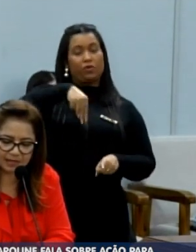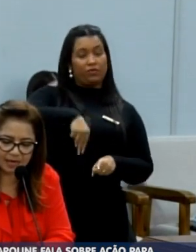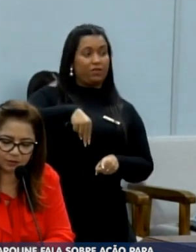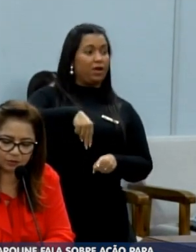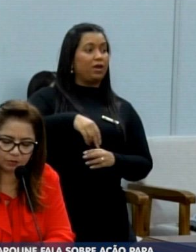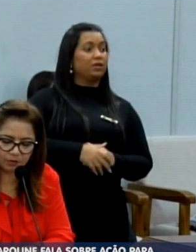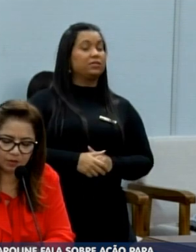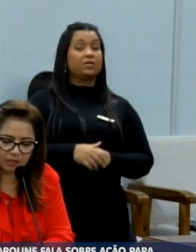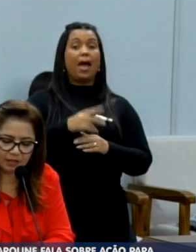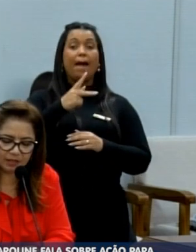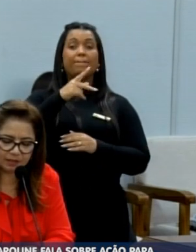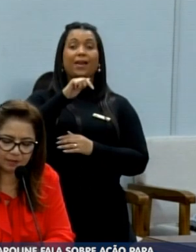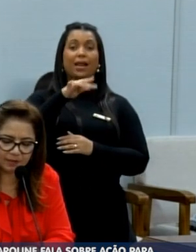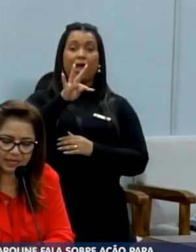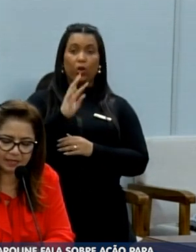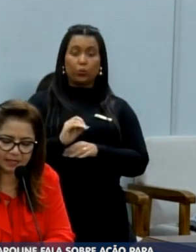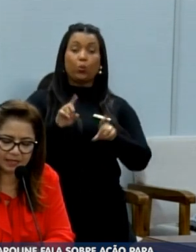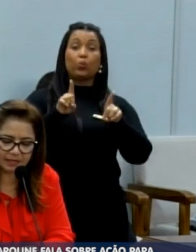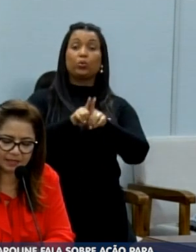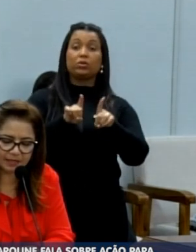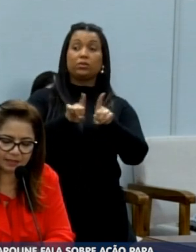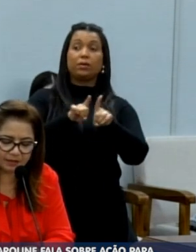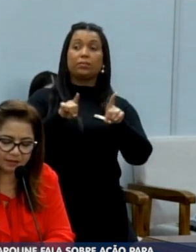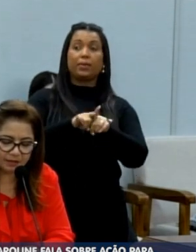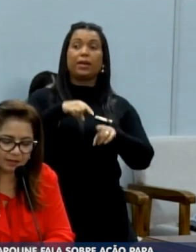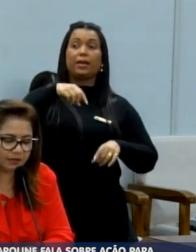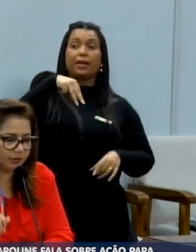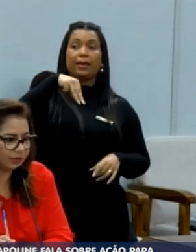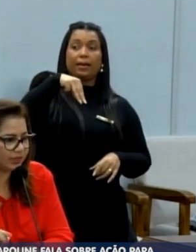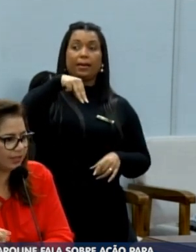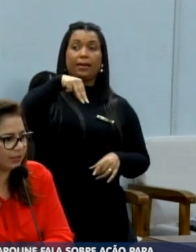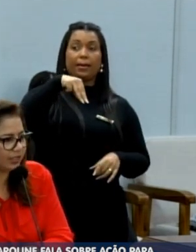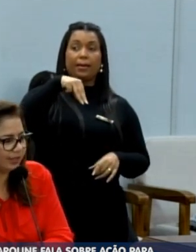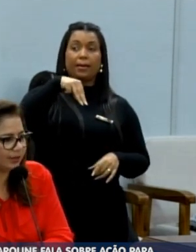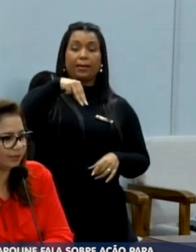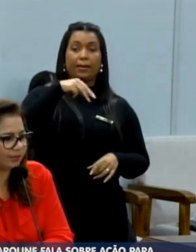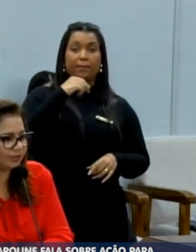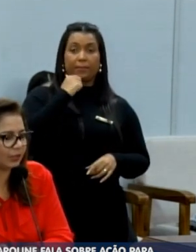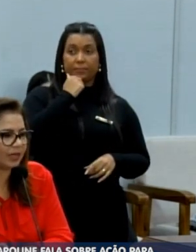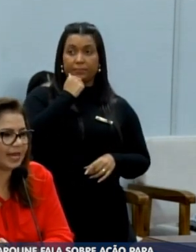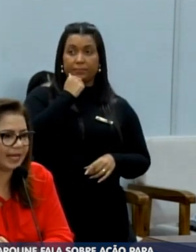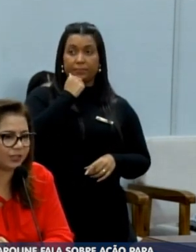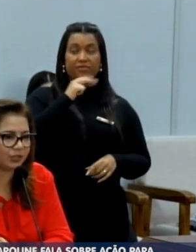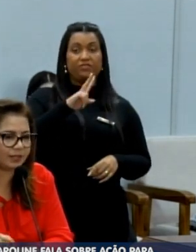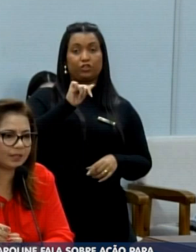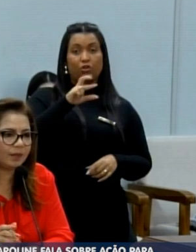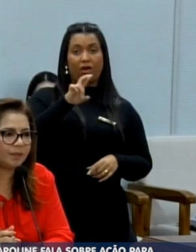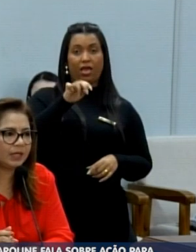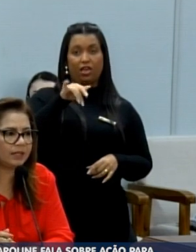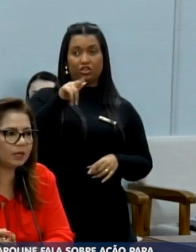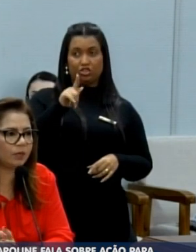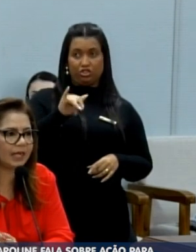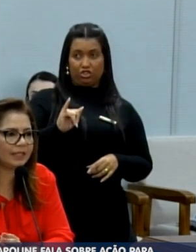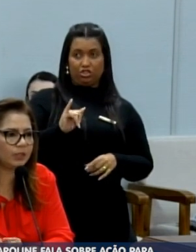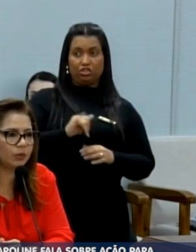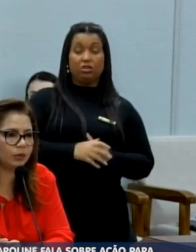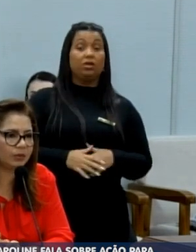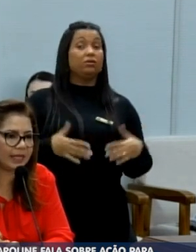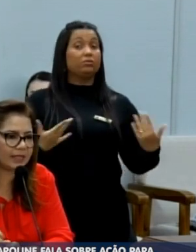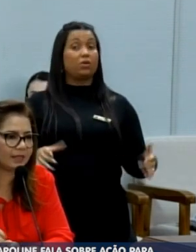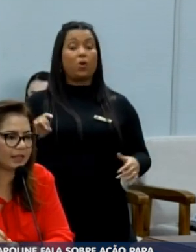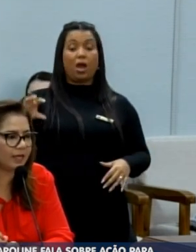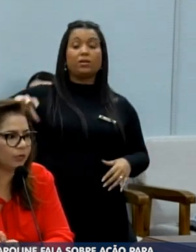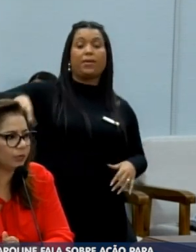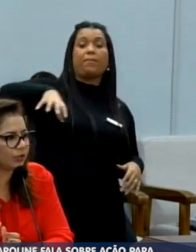Jardim Planalto e também ali no Jardim Vitória Régias. Então, cada